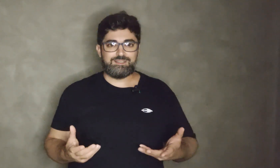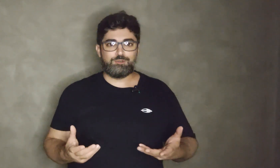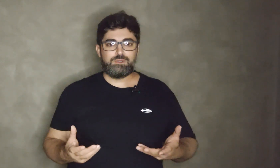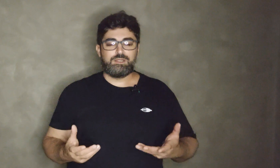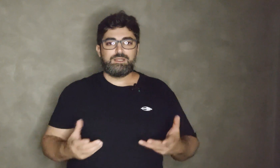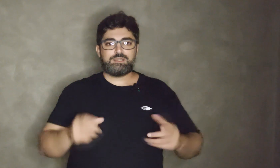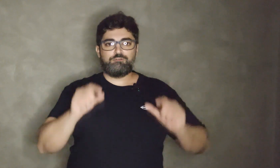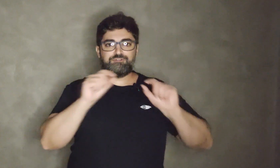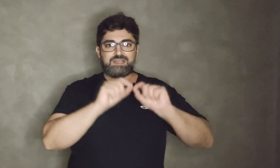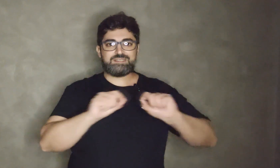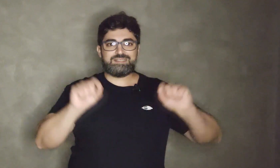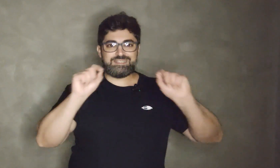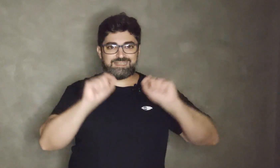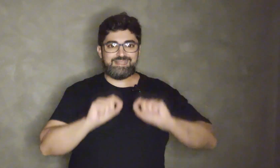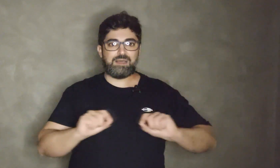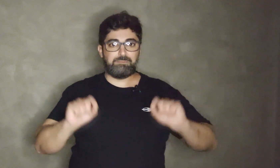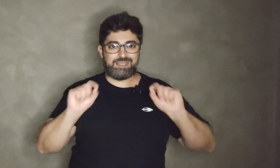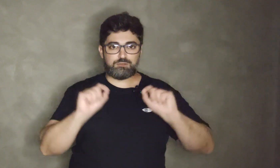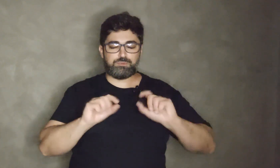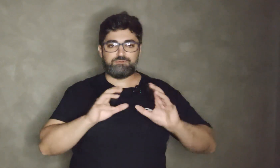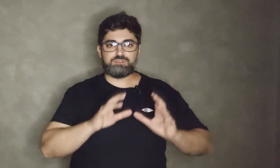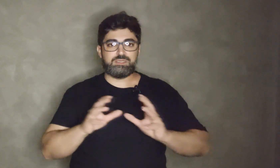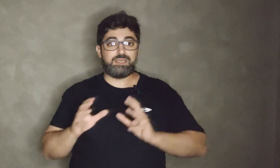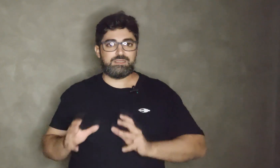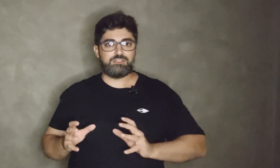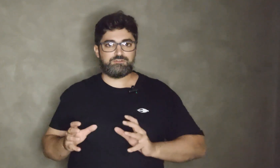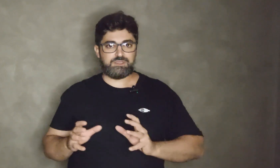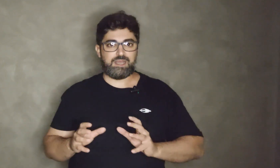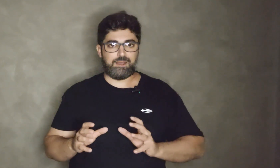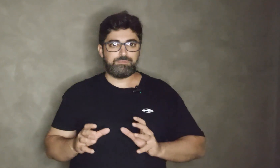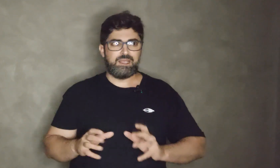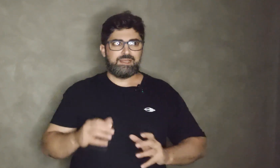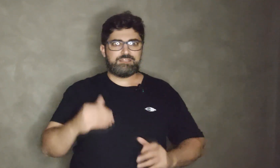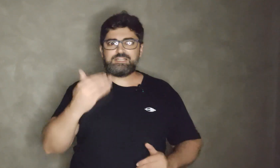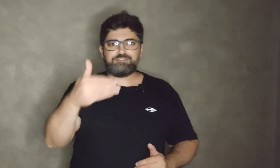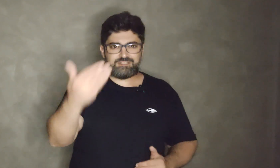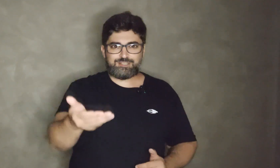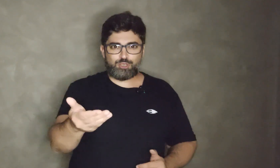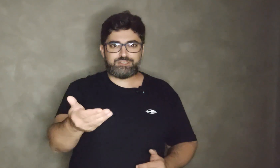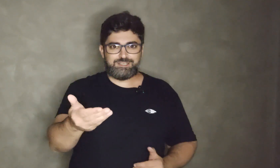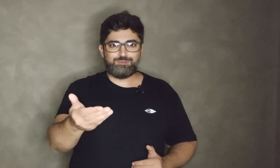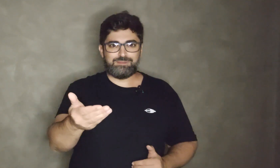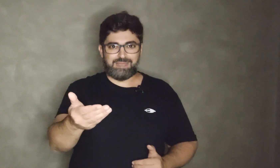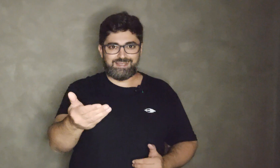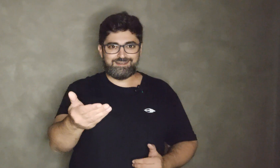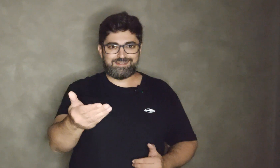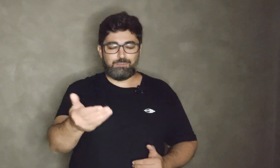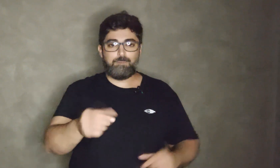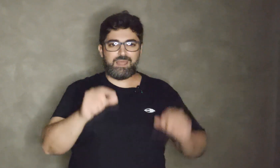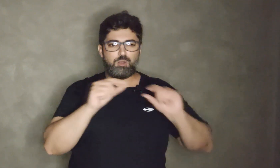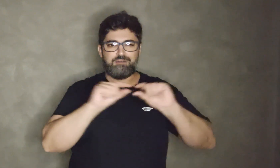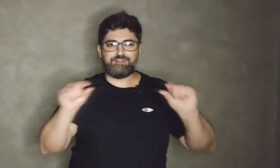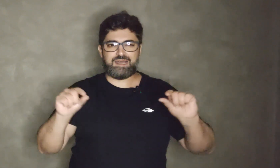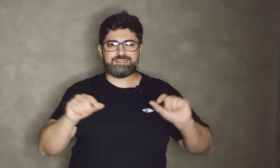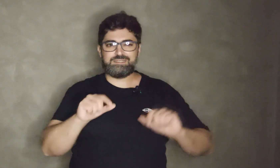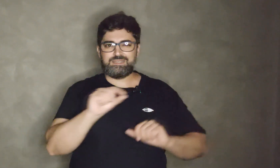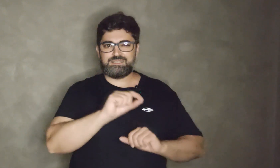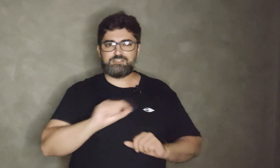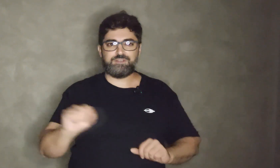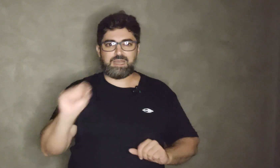entendeu? Então faça esse treinamento para você identificar. Tenta fazer sozinho também, tá bom? Pega uma frase, tenta identificar,